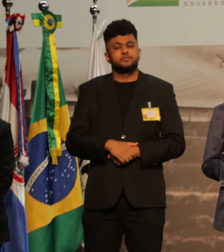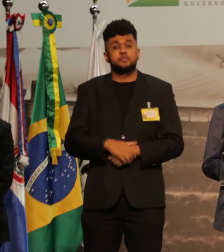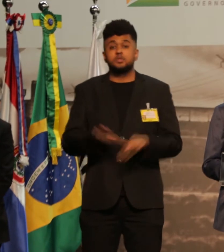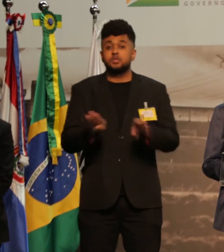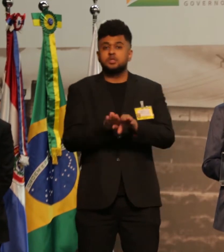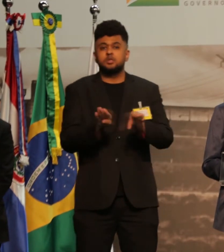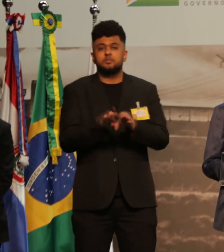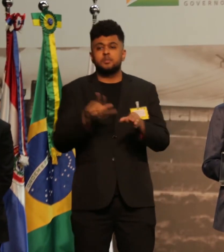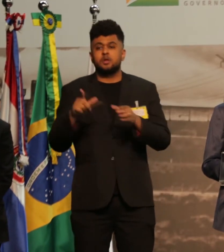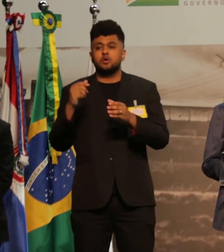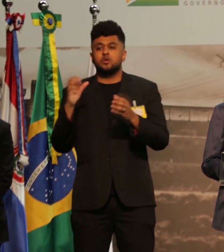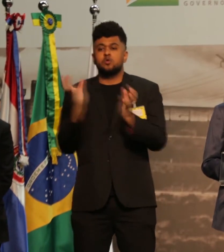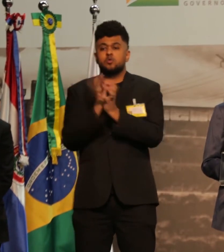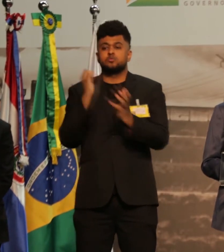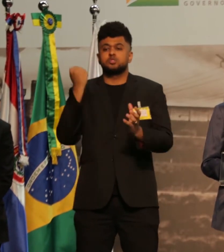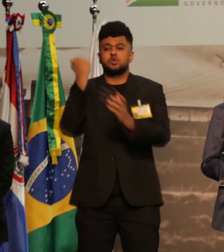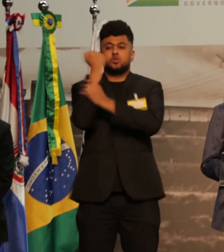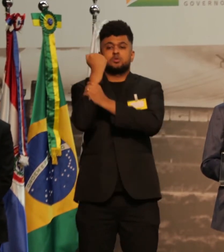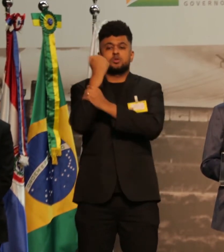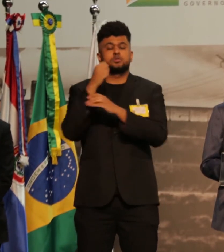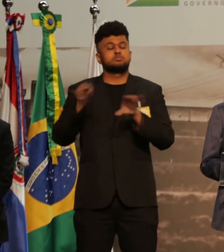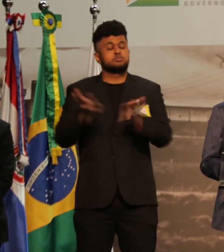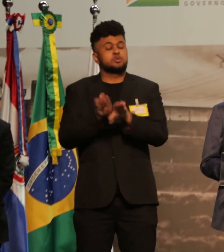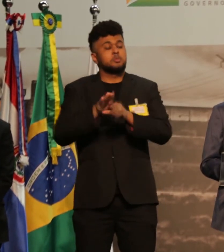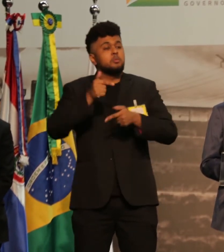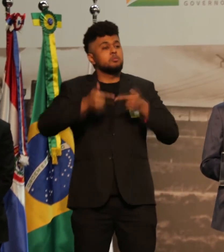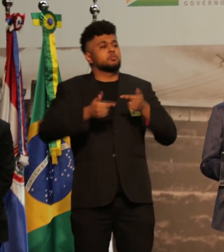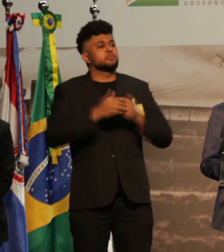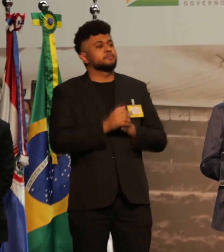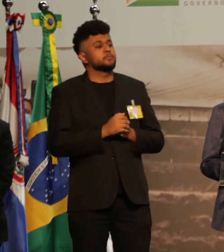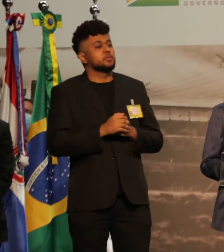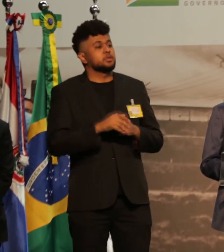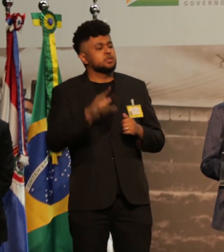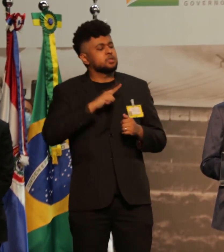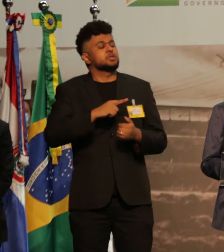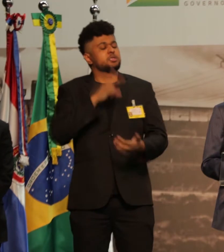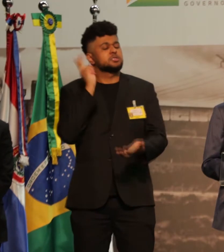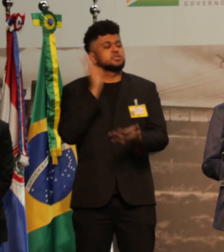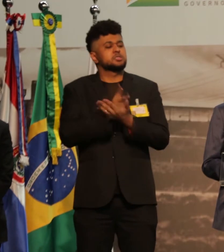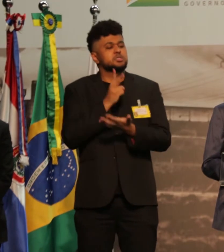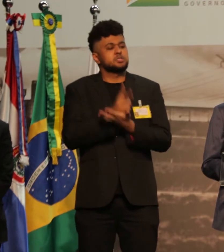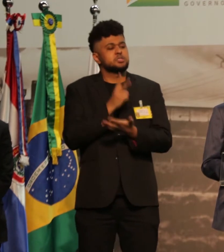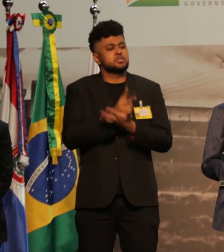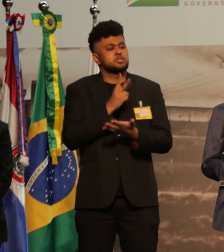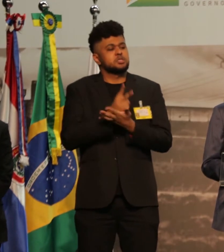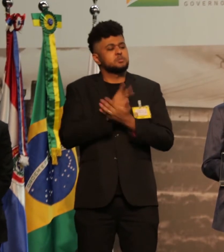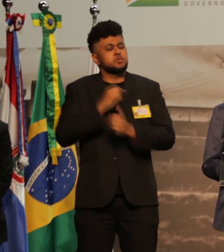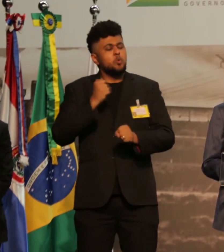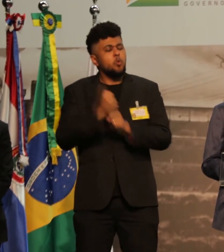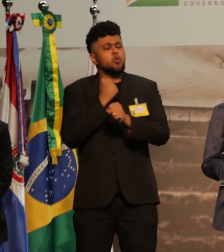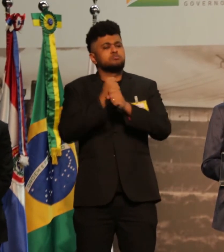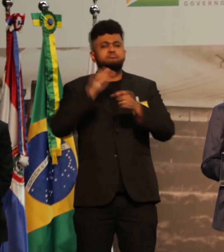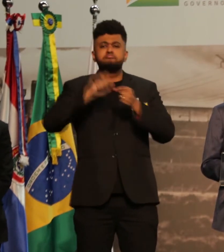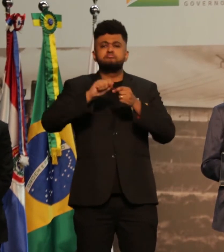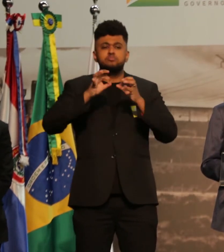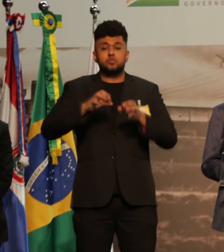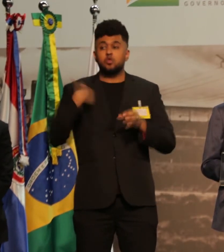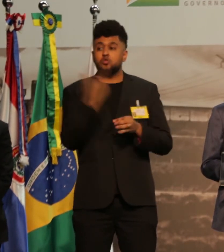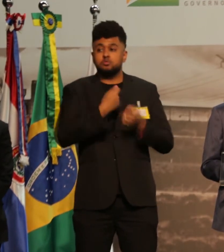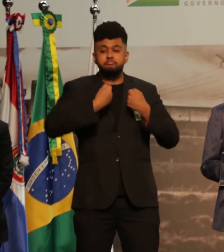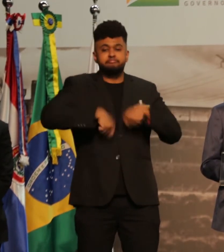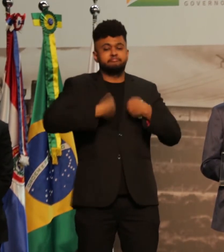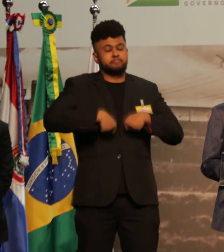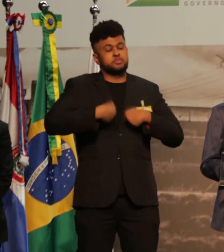dos órgãos de segurança e das nossas Forças Armadas, que responderam sempre de maneira construtiva nossas